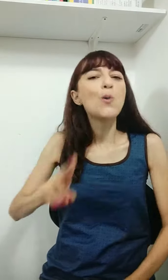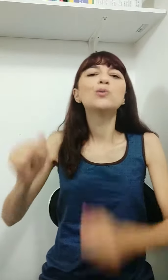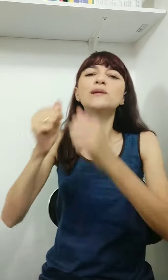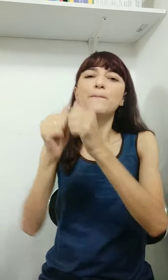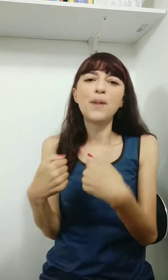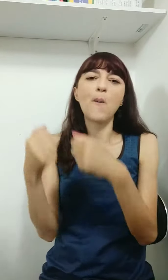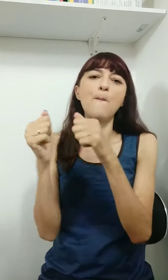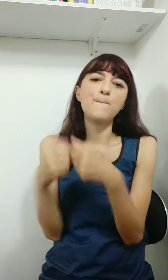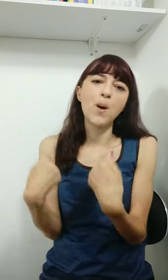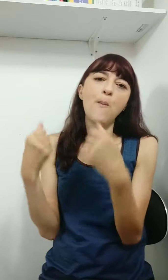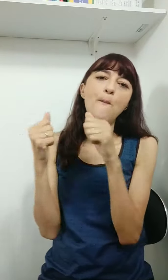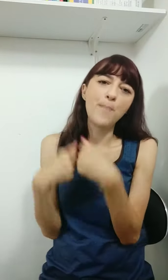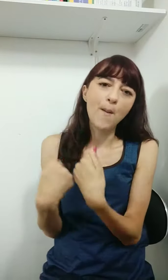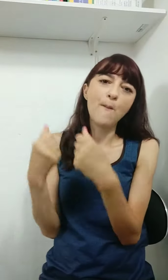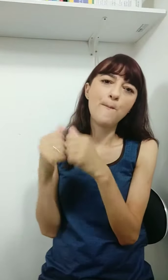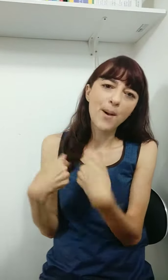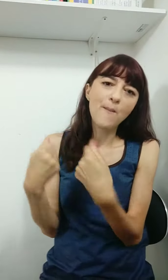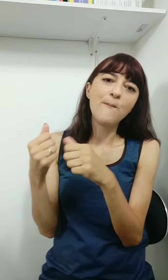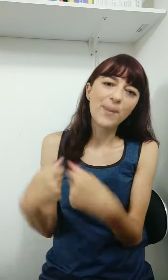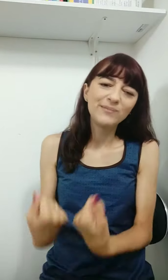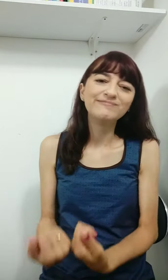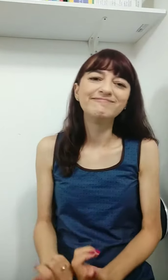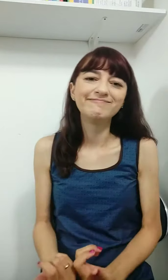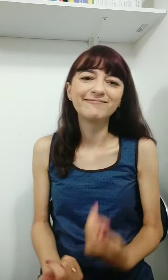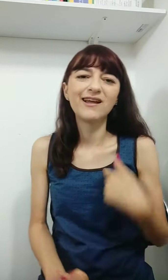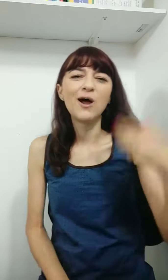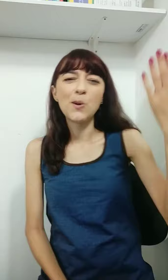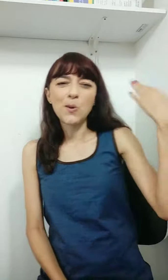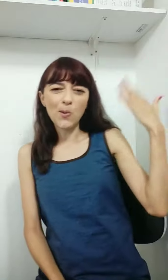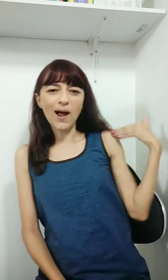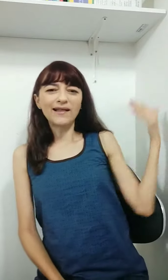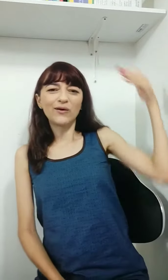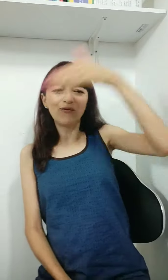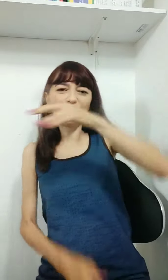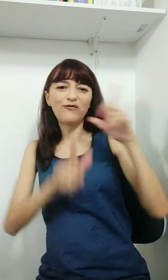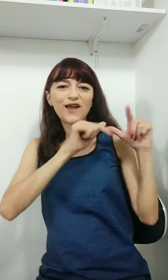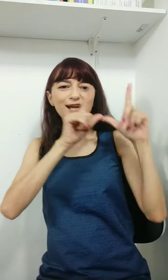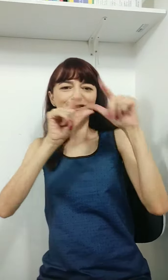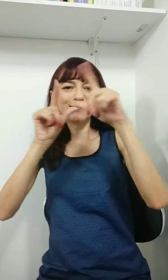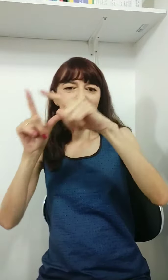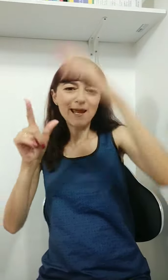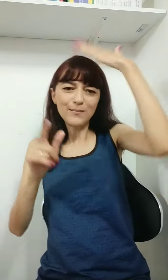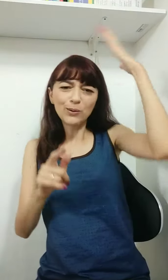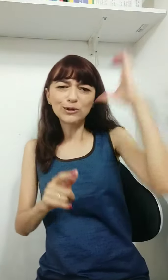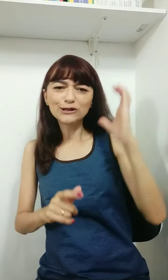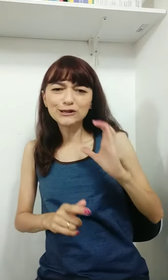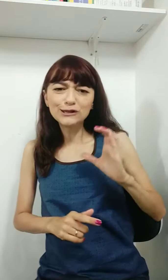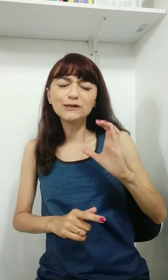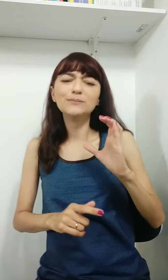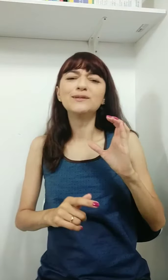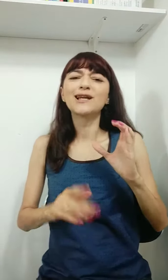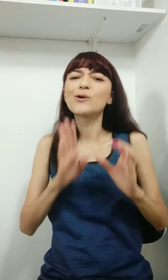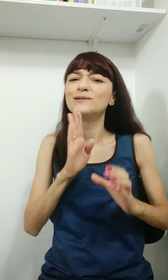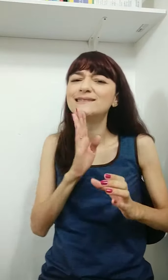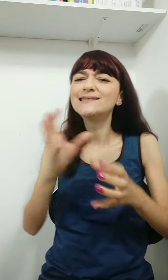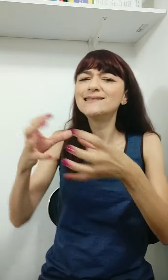utilizam esse sinal para pão. Então, isso é um regionalismo. São sinais diferentes para o mesmo significado. Quando eu viajei